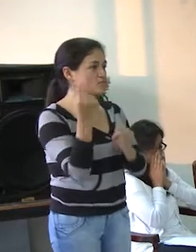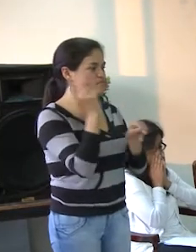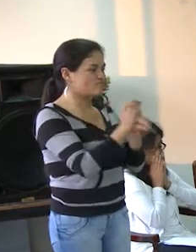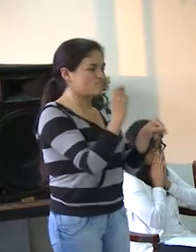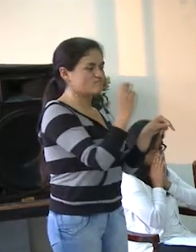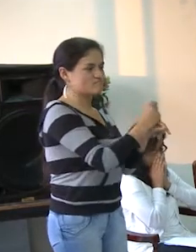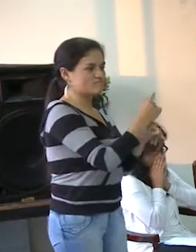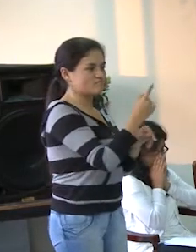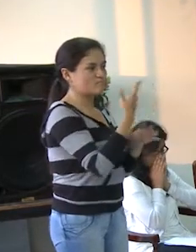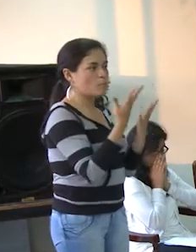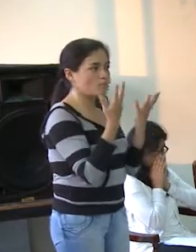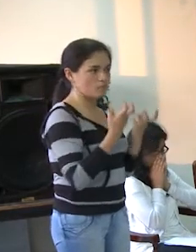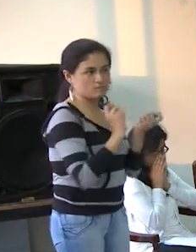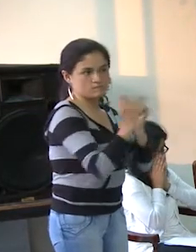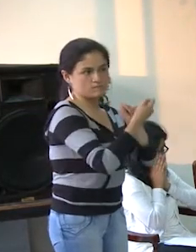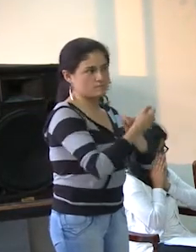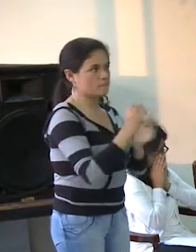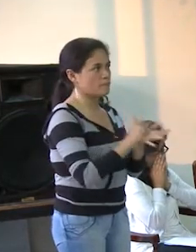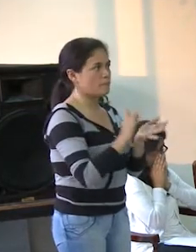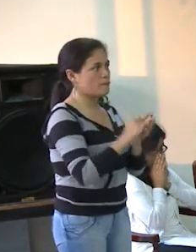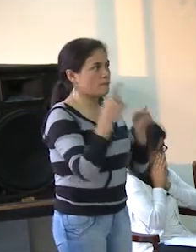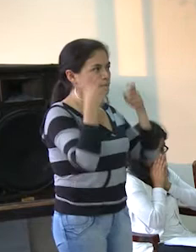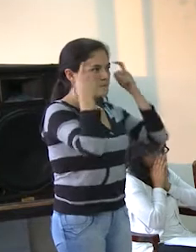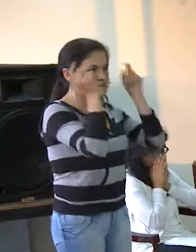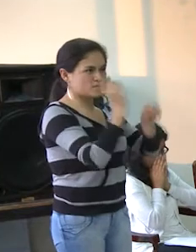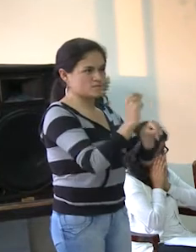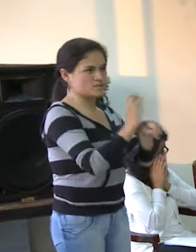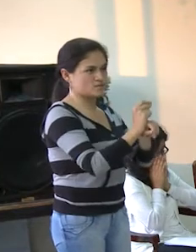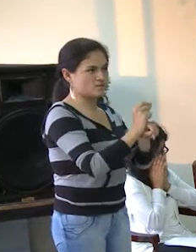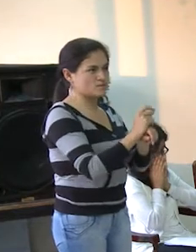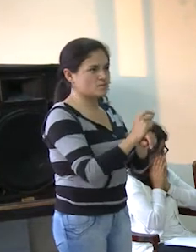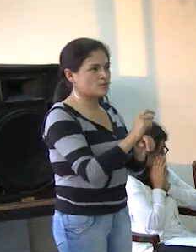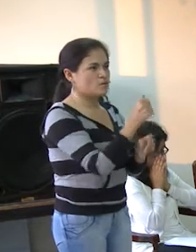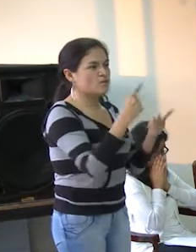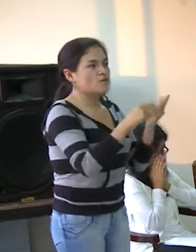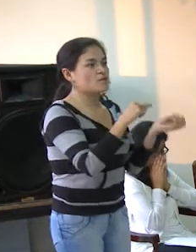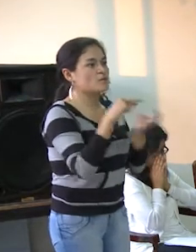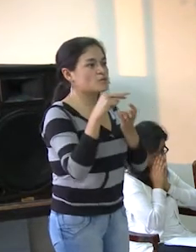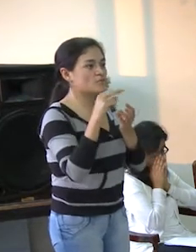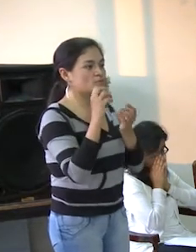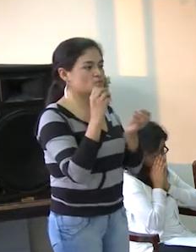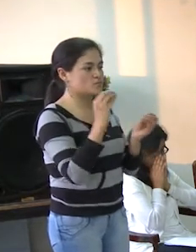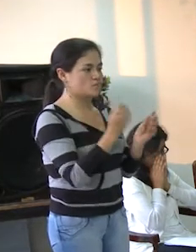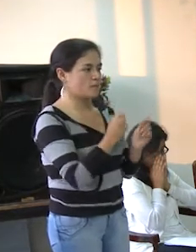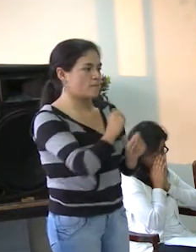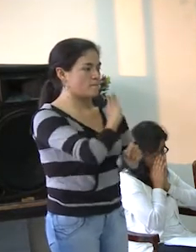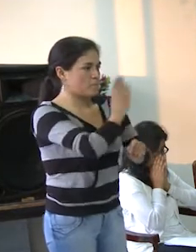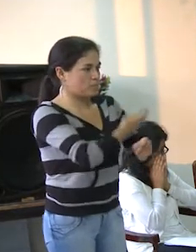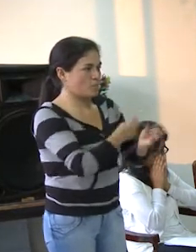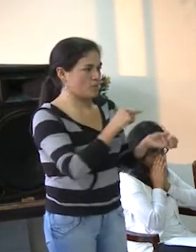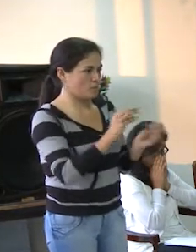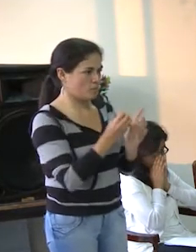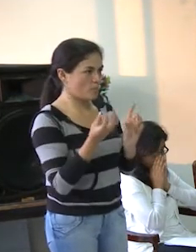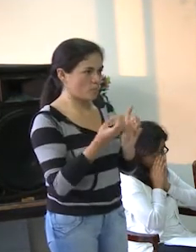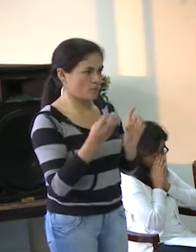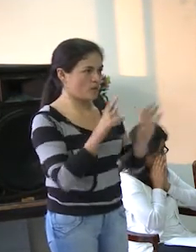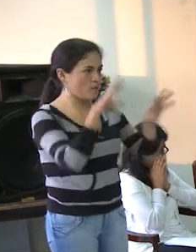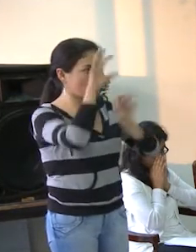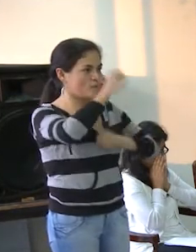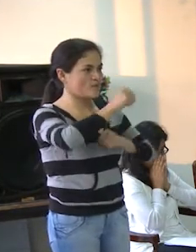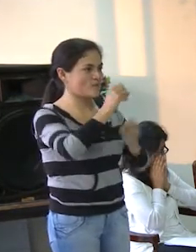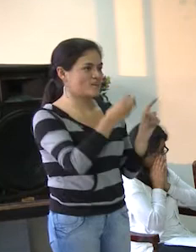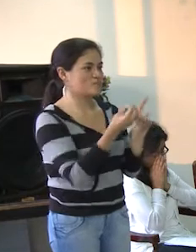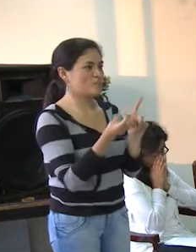estética discursiva, por hablar de pensamiento crítico, de educación y poder popular, por considerar que es posible